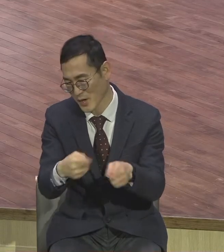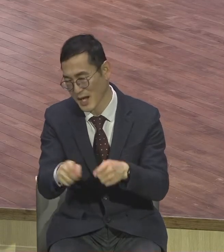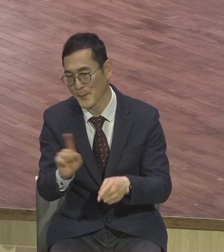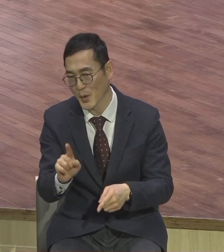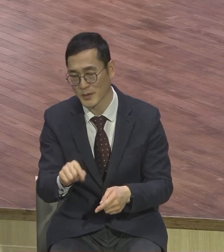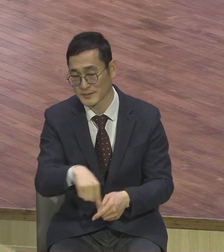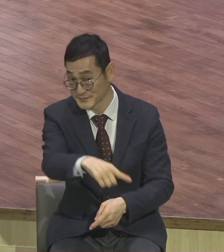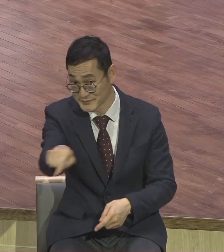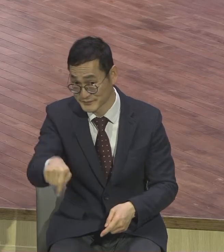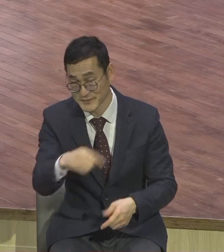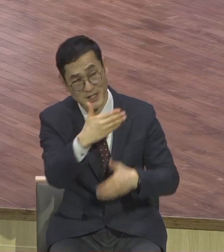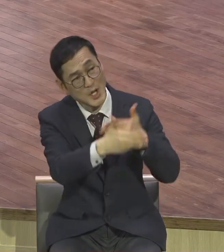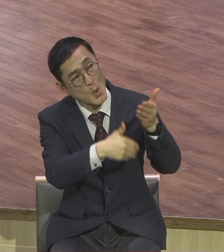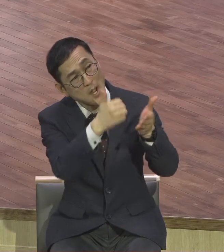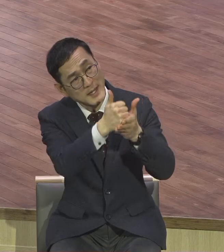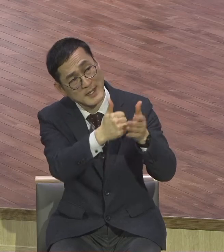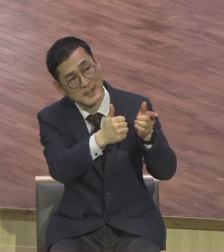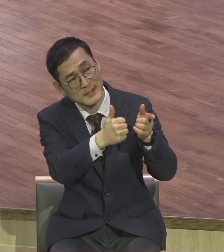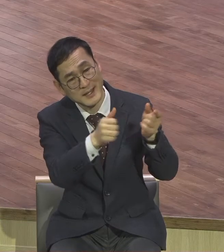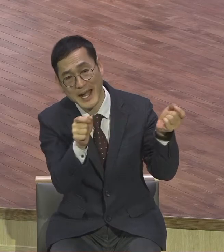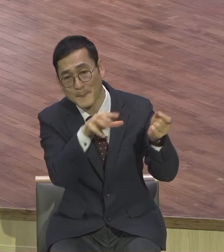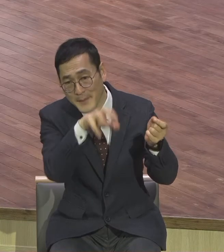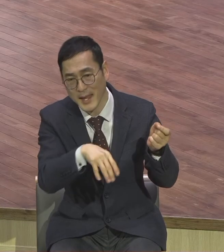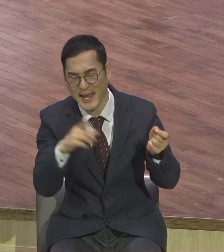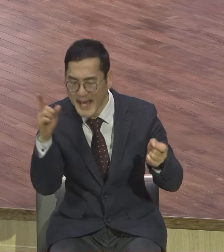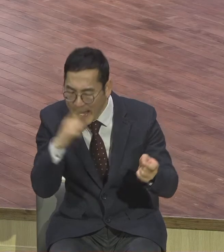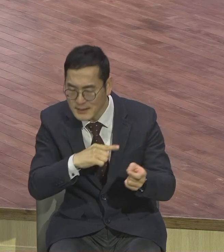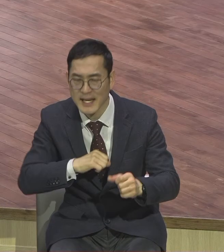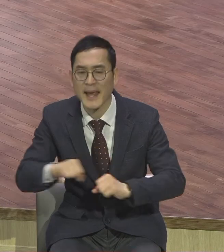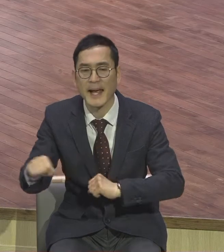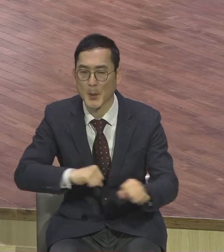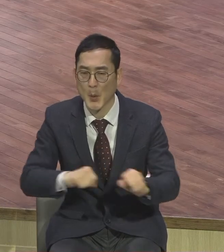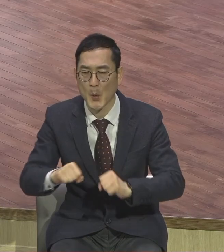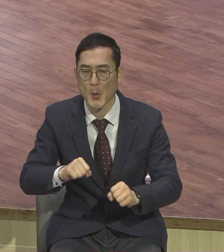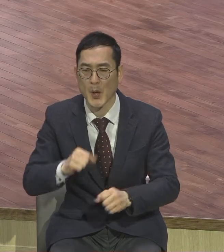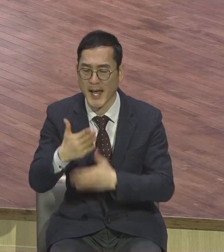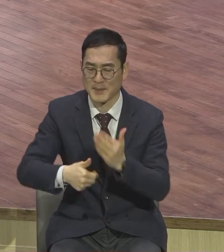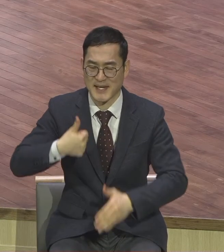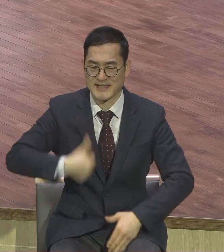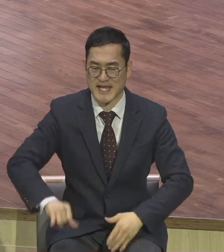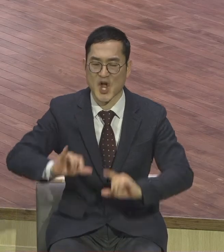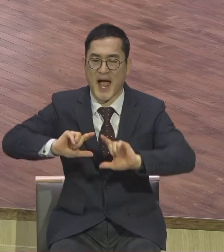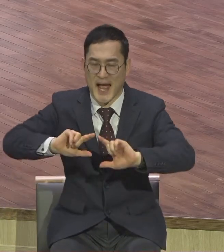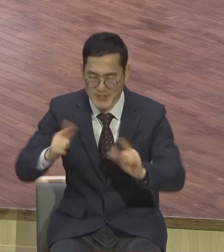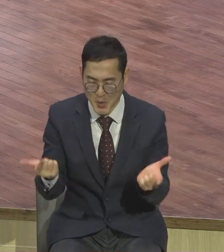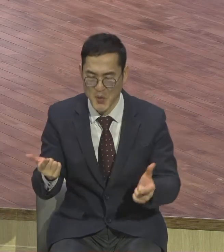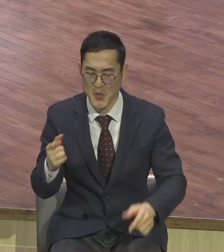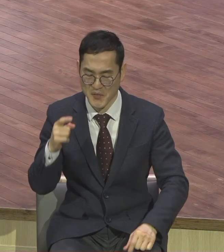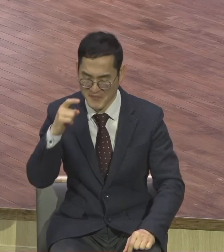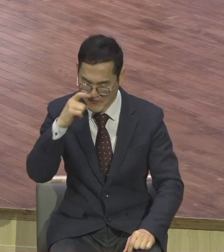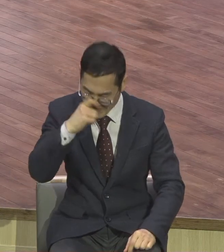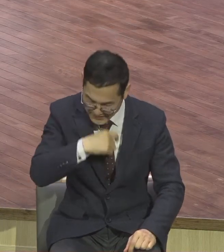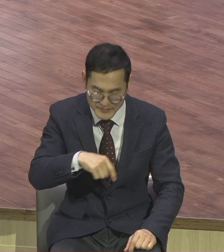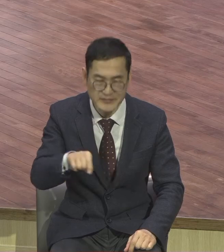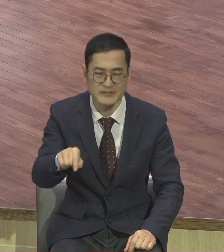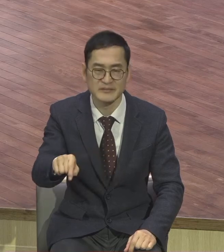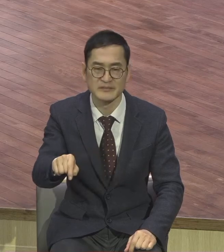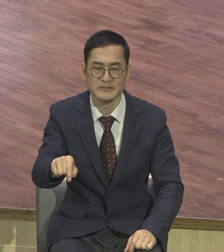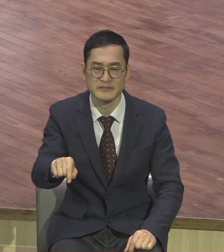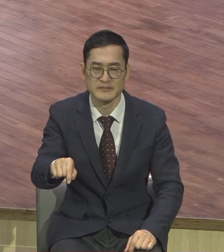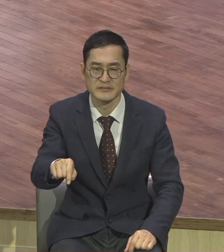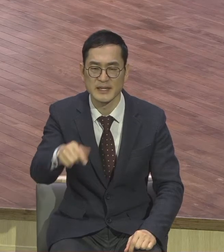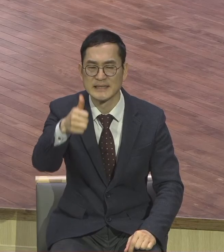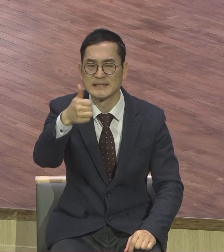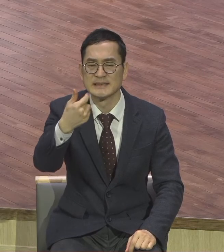그들이 요하를 향하여 악을 행하니 하나님의 자녀가 아니요 험이 있고 험이 있고